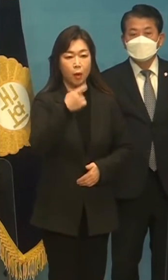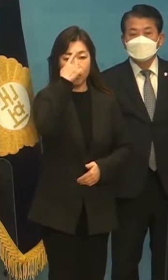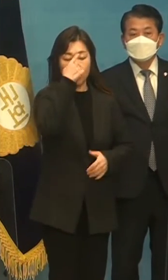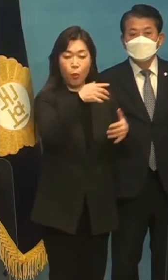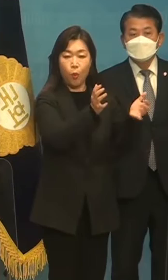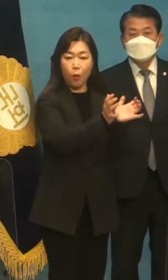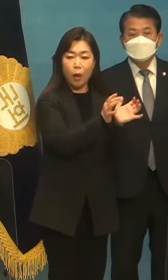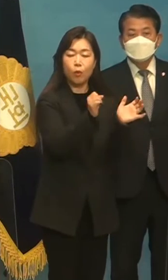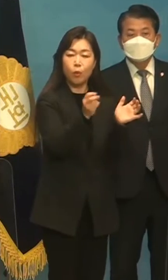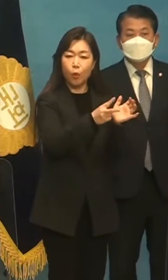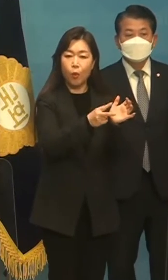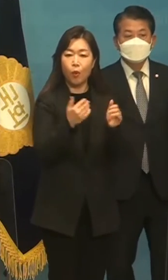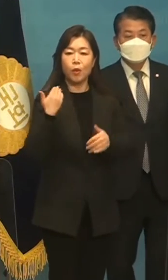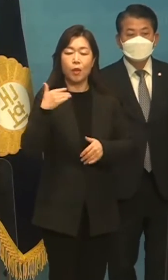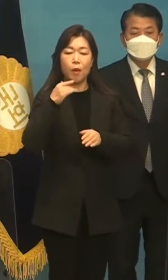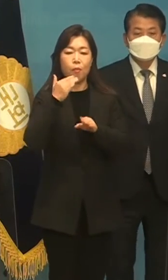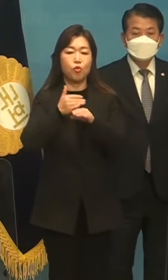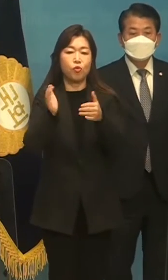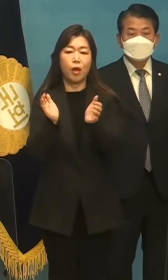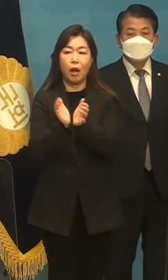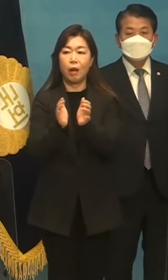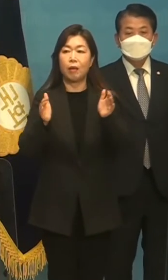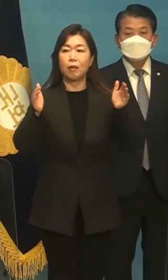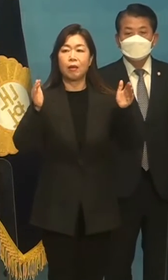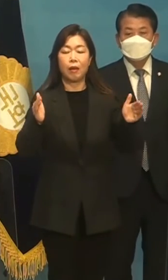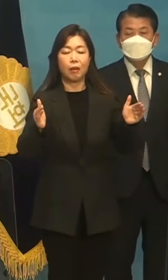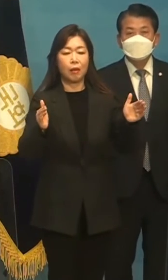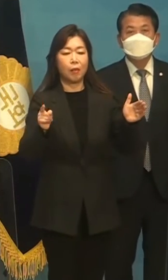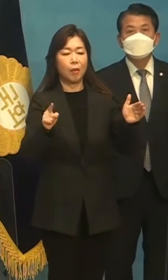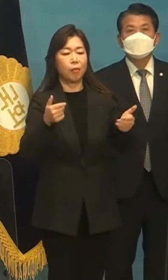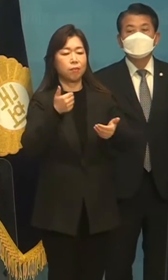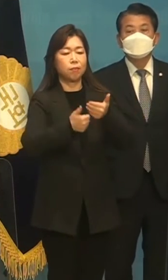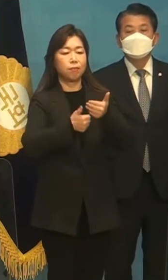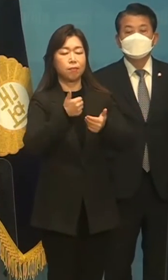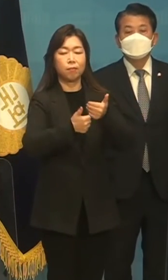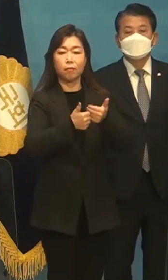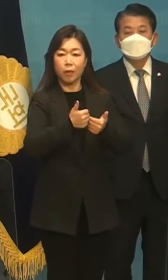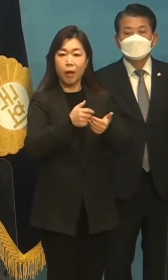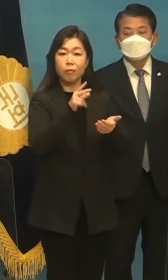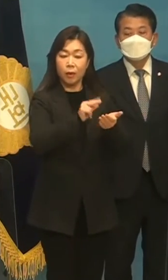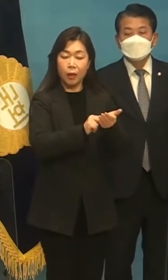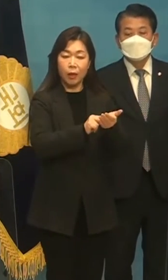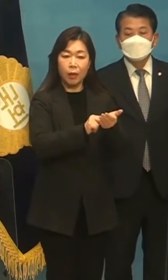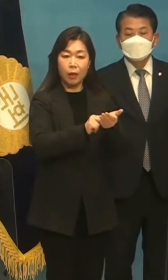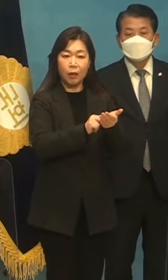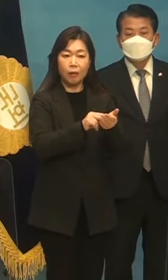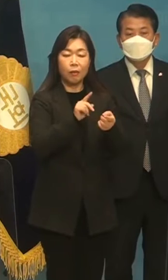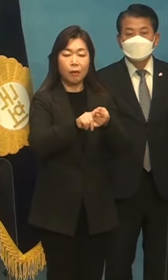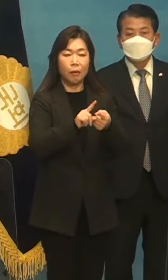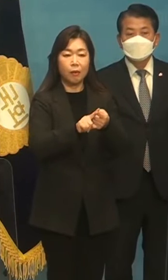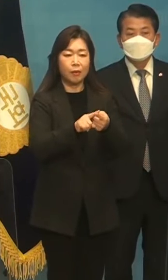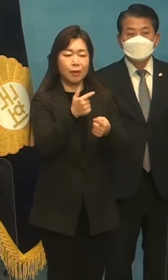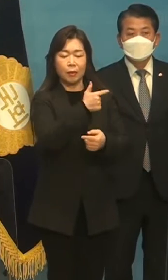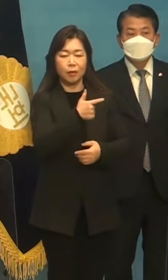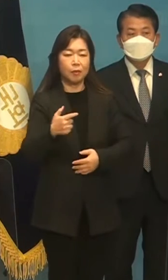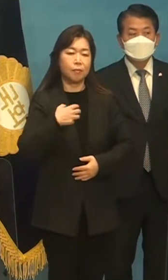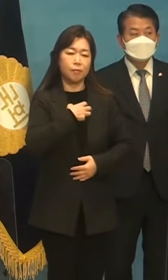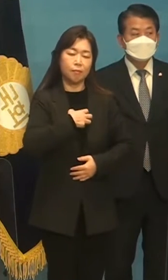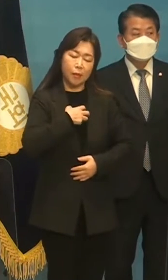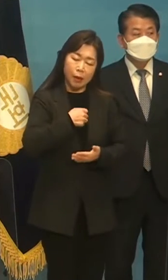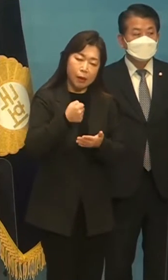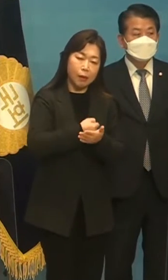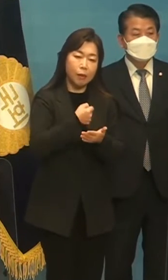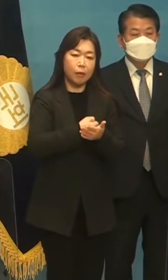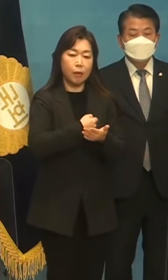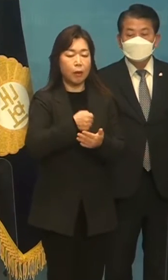불교계와 최근에 민주당 간에 벌어진 일에 대해서 갈등 관계에 대해서 심히 매우 불감스럽고